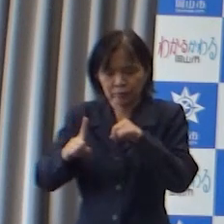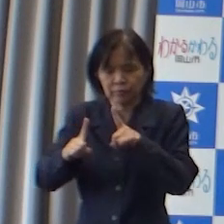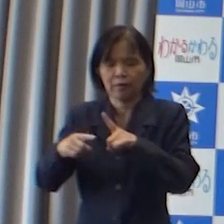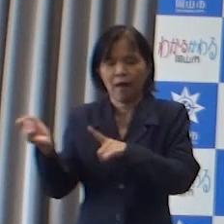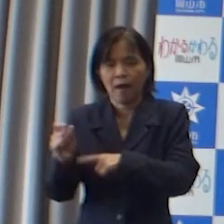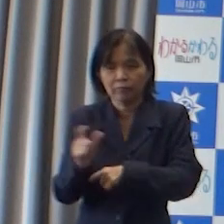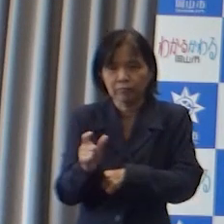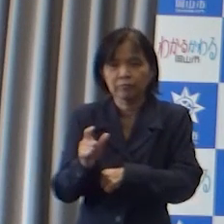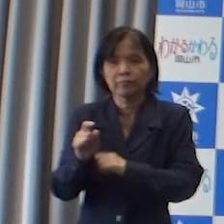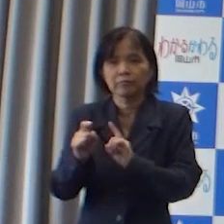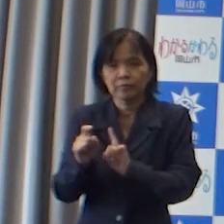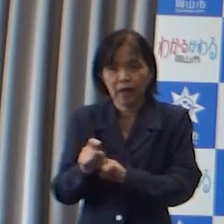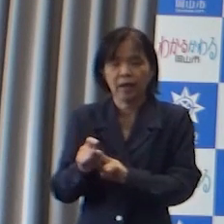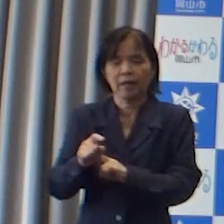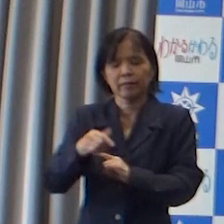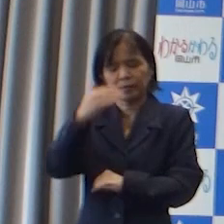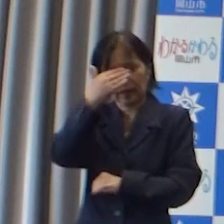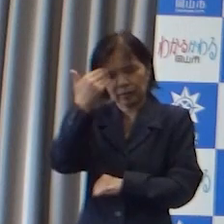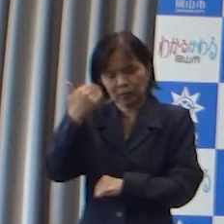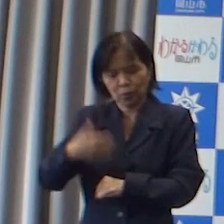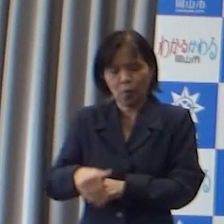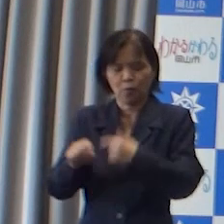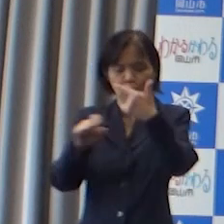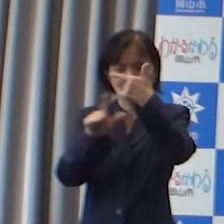う状況にいたしました。